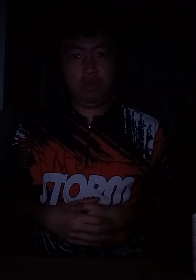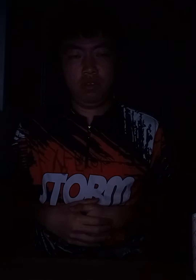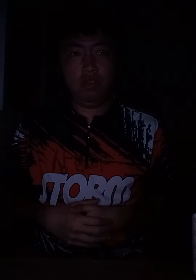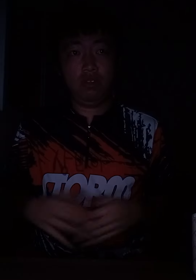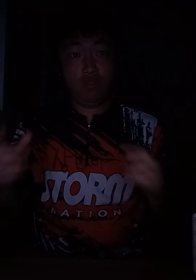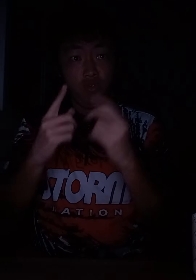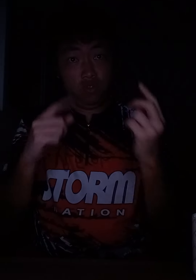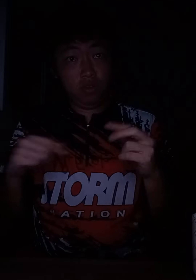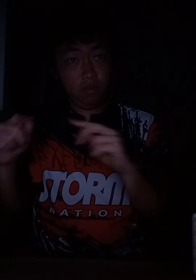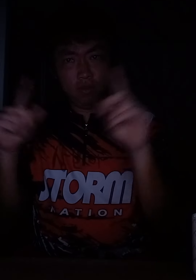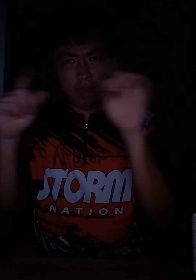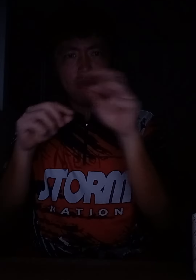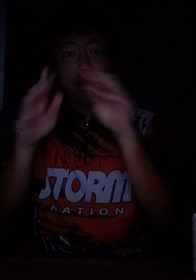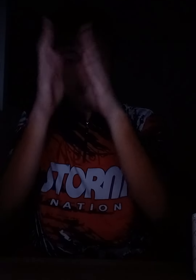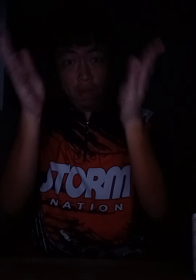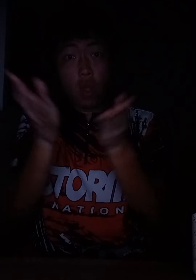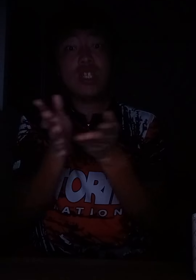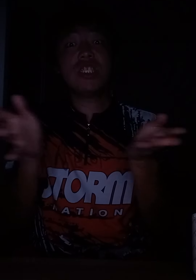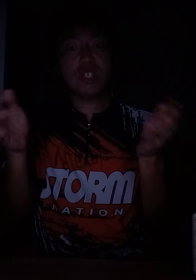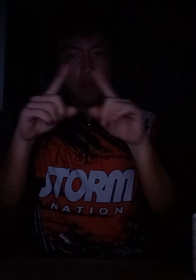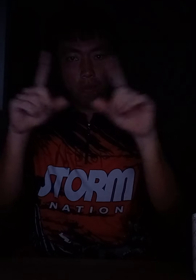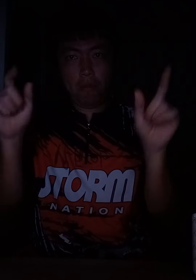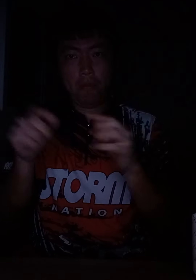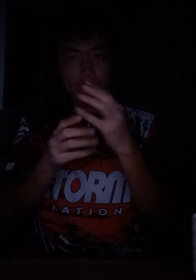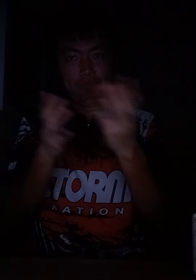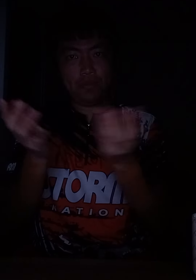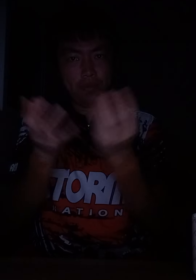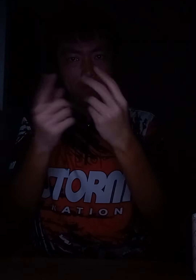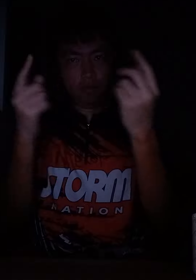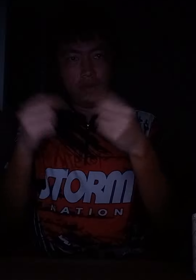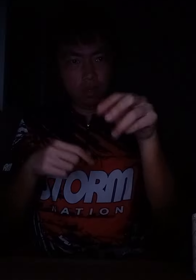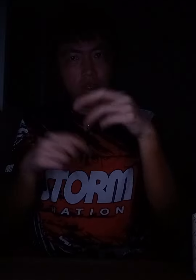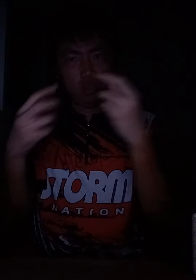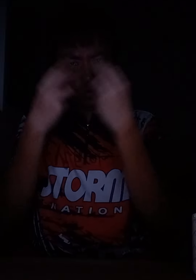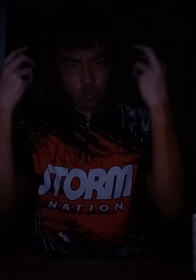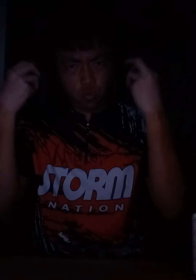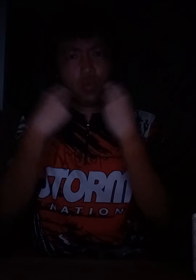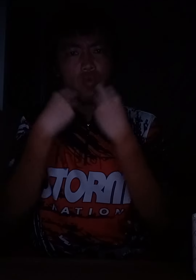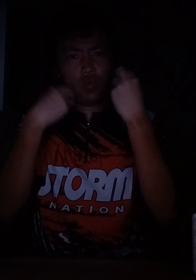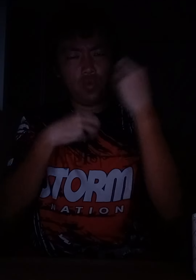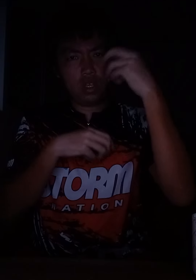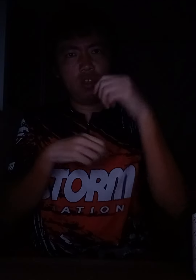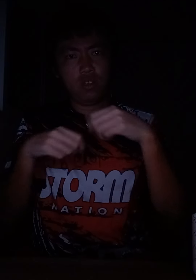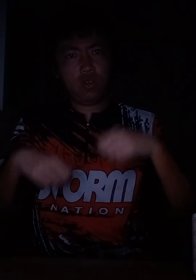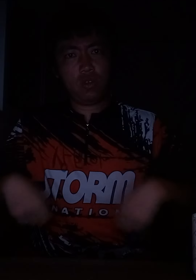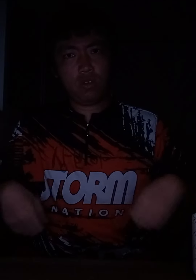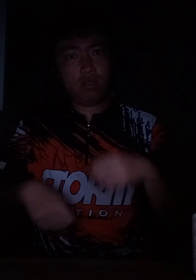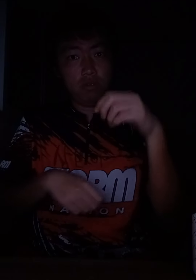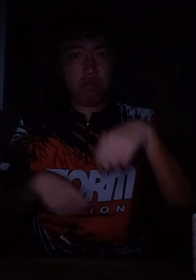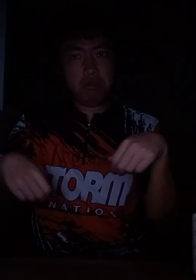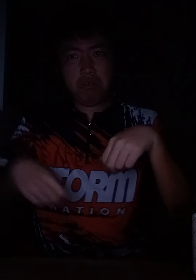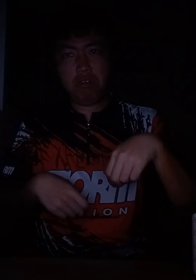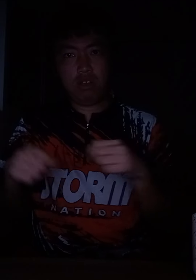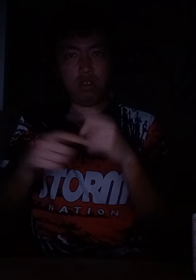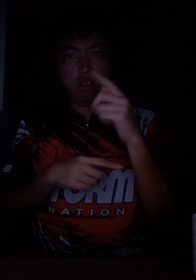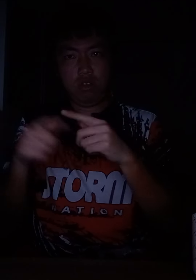지난 금요일 밤 경기도의 한 편의점, 한 남성이 턱스크 상태로 양손을 주머니에 넣고 걸어갑니다.